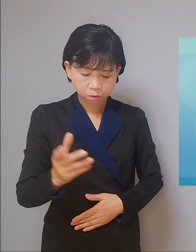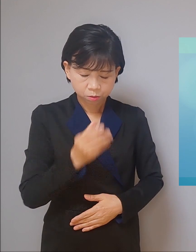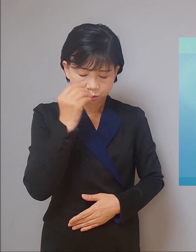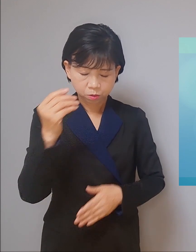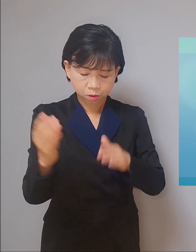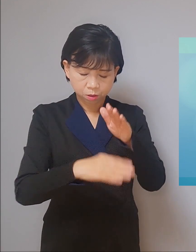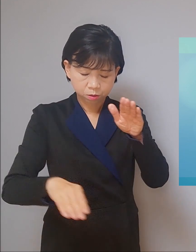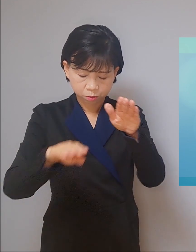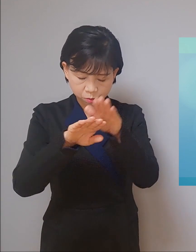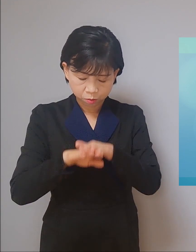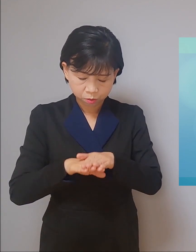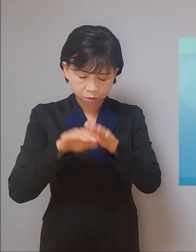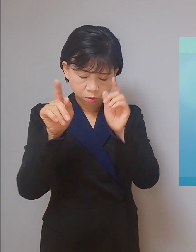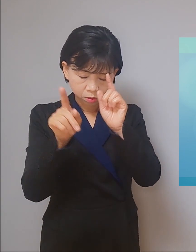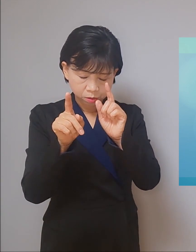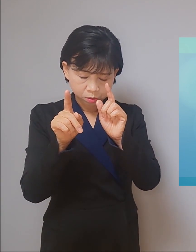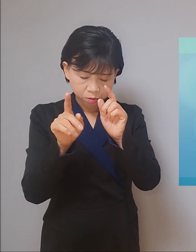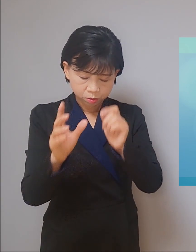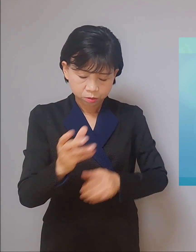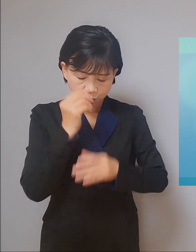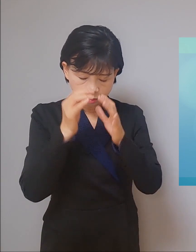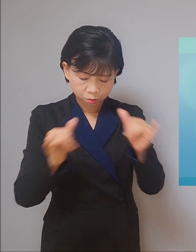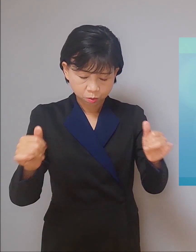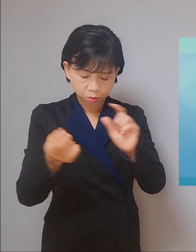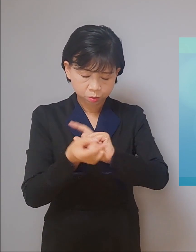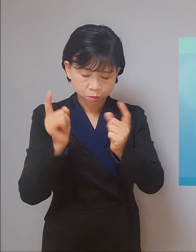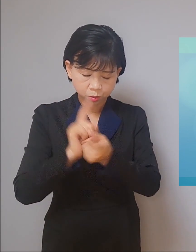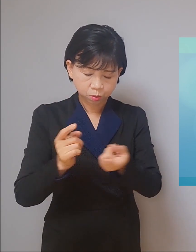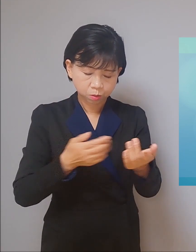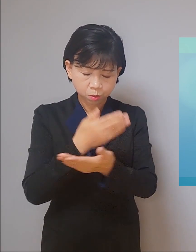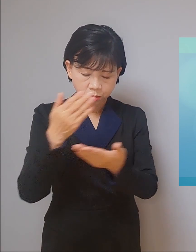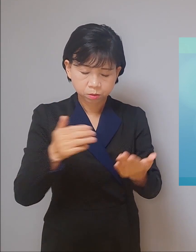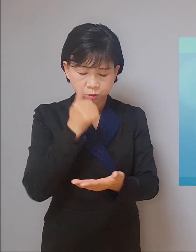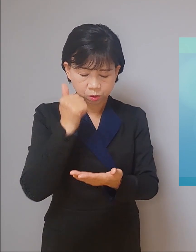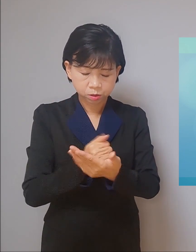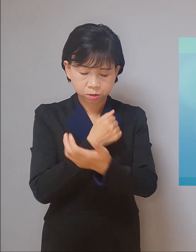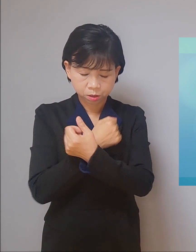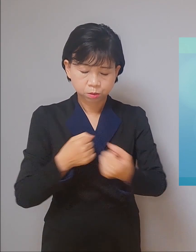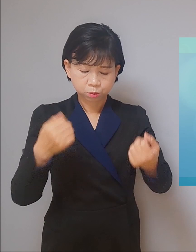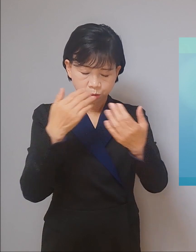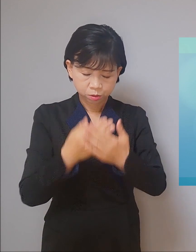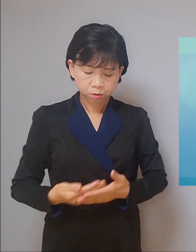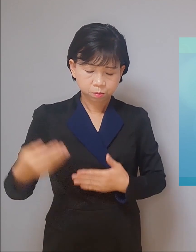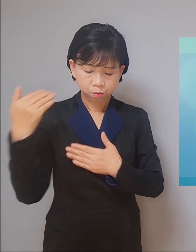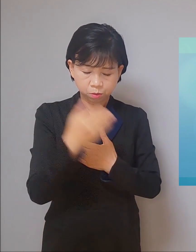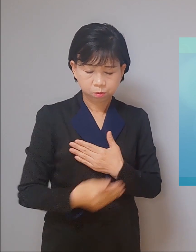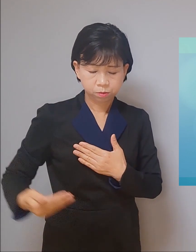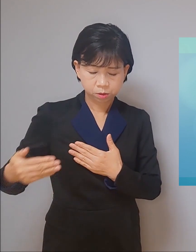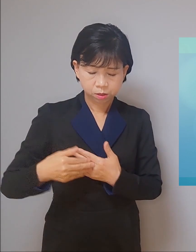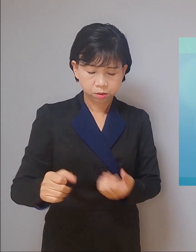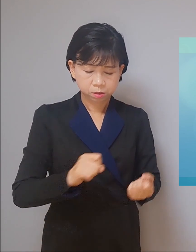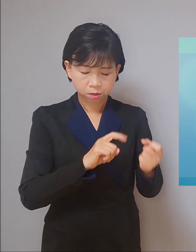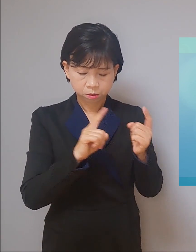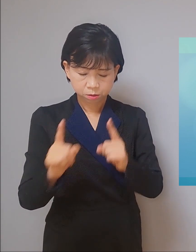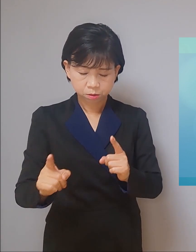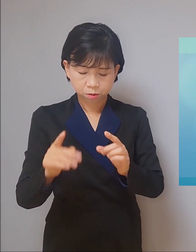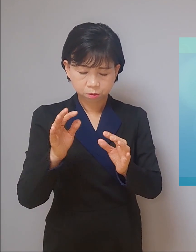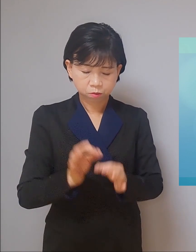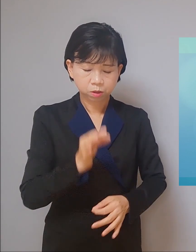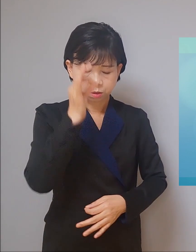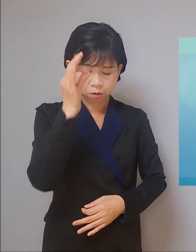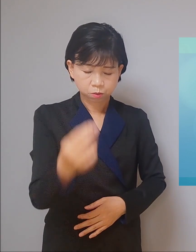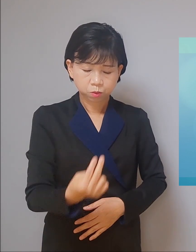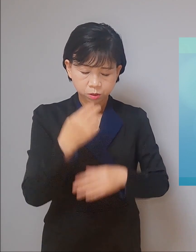믿사오며 거룩한 공회와 성도가 서로 교통하는 것과 죄를 사하여 주시는 것과 몸이 다시